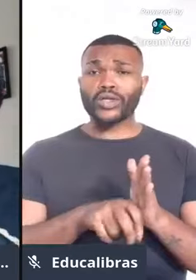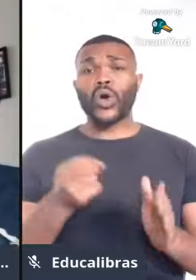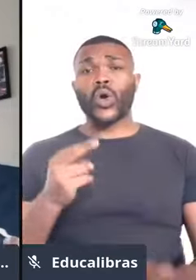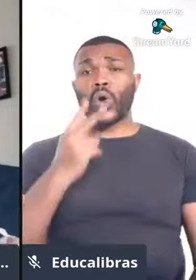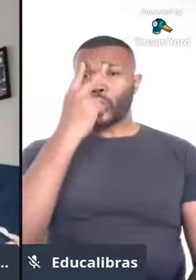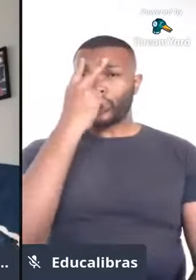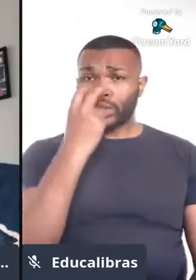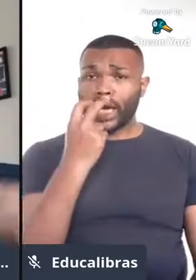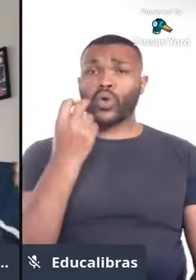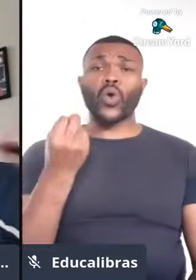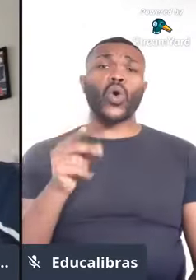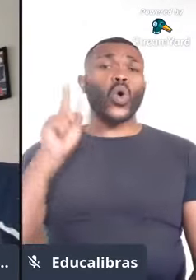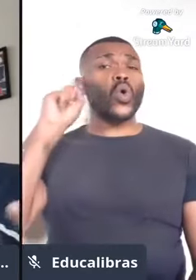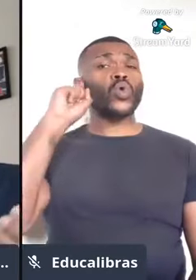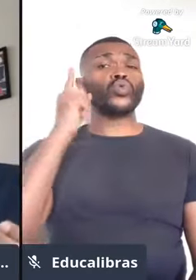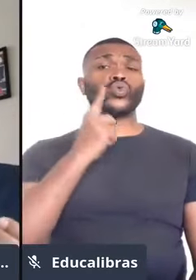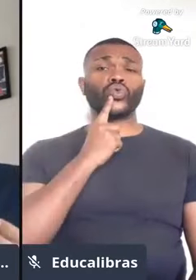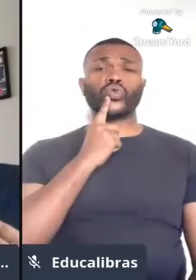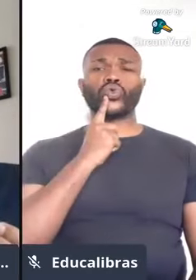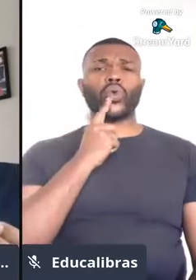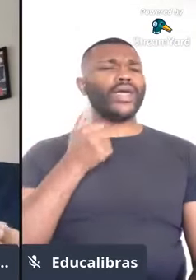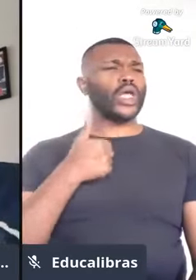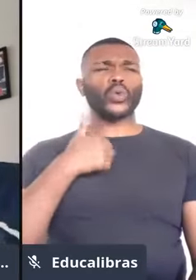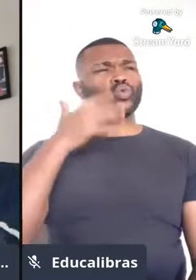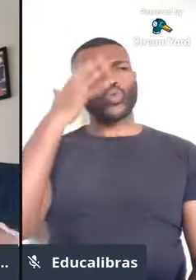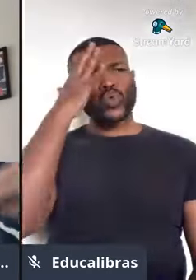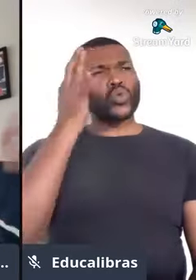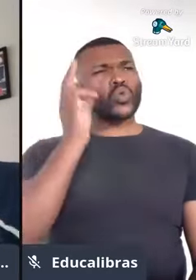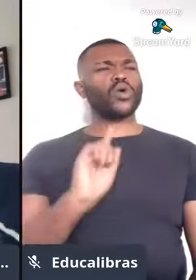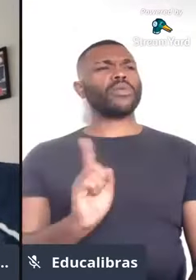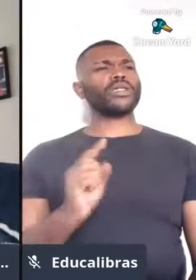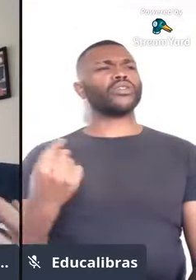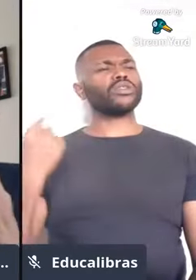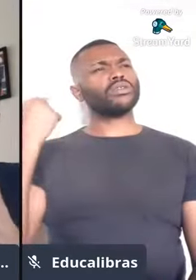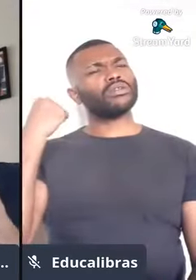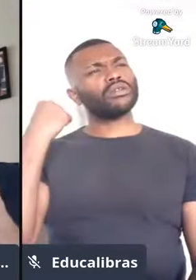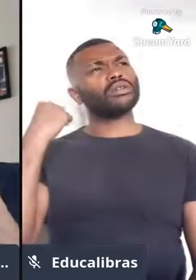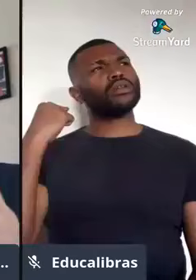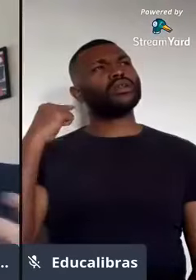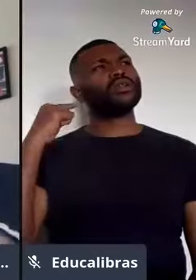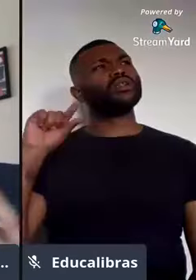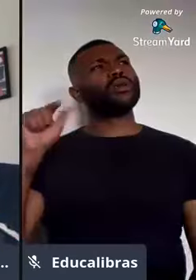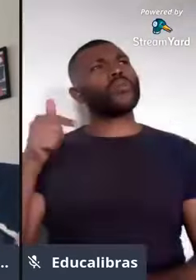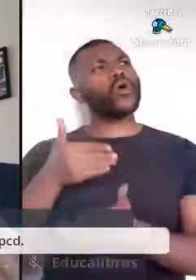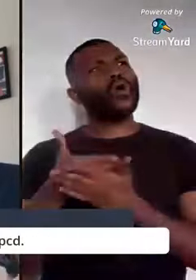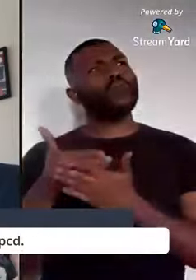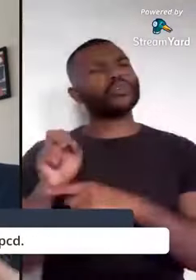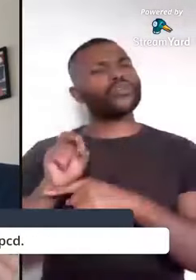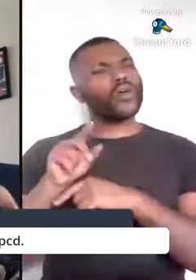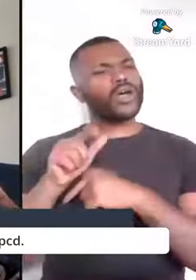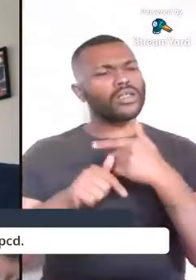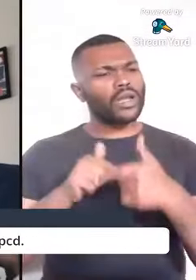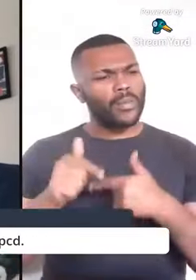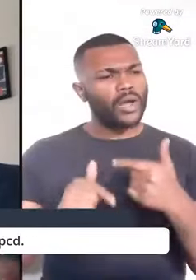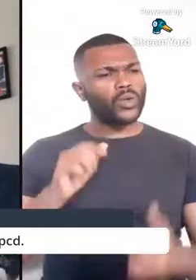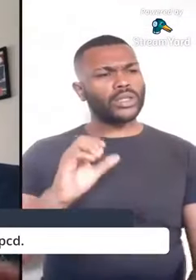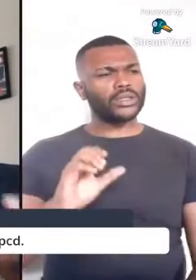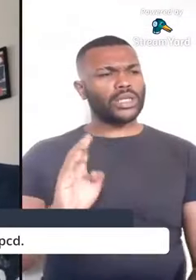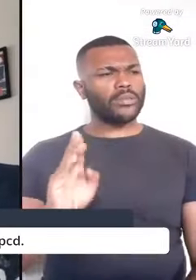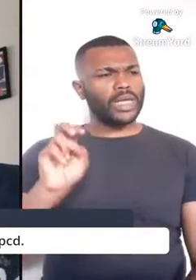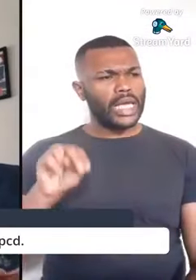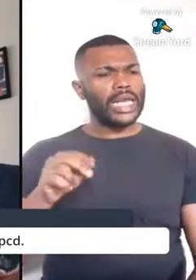surdo. Eu não compreendia isso. E aí, a partir da minha entrada na Rádio CBN, eu, Alexandre, me apresentando, eu